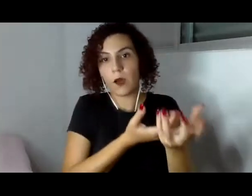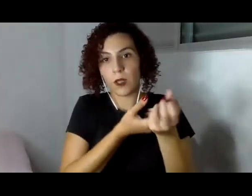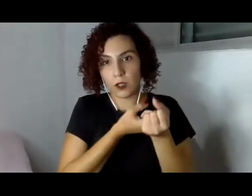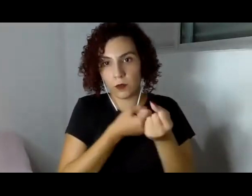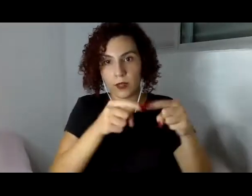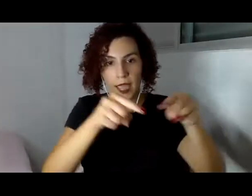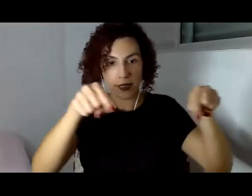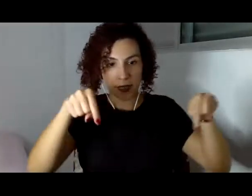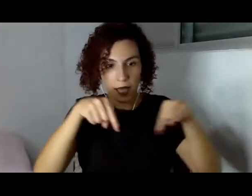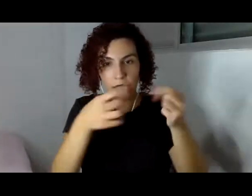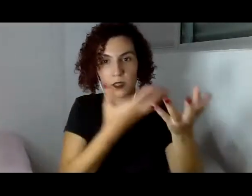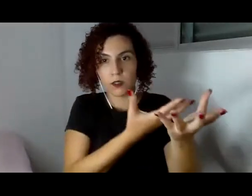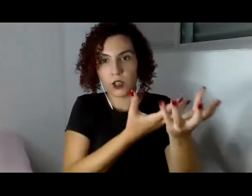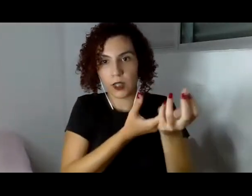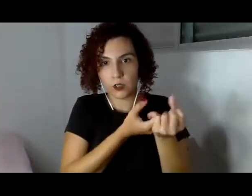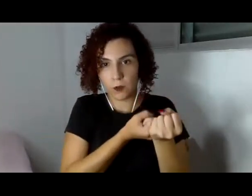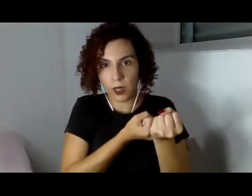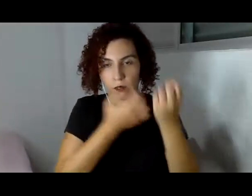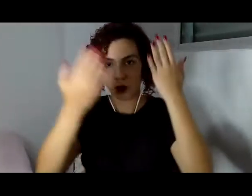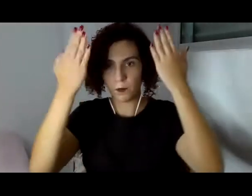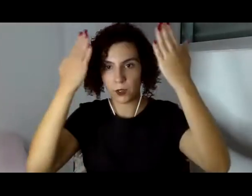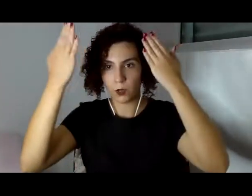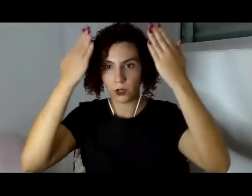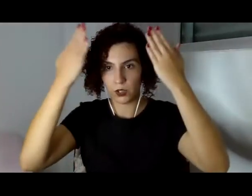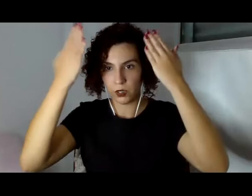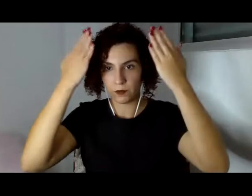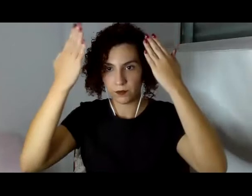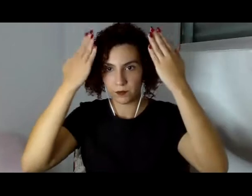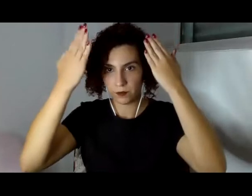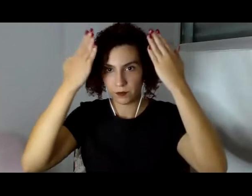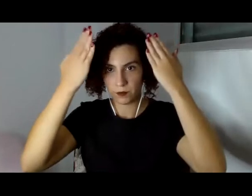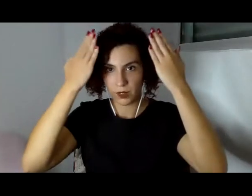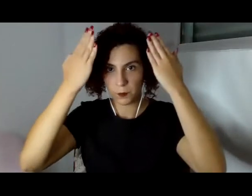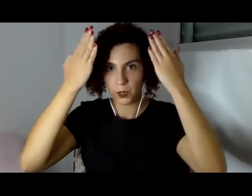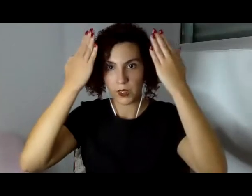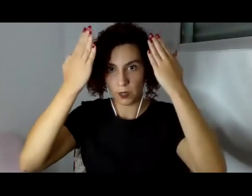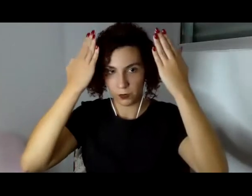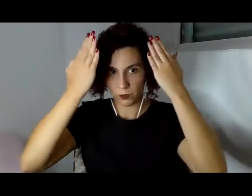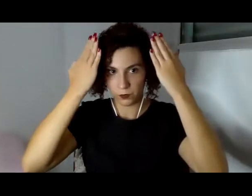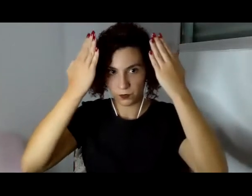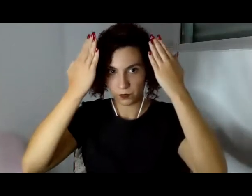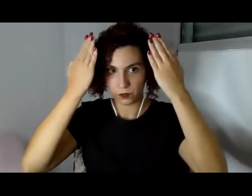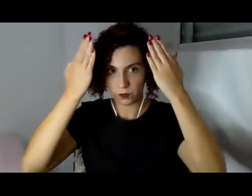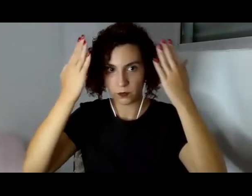fazer, né, a sala de atendimento da psicologia, por exemplo.